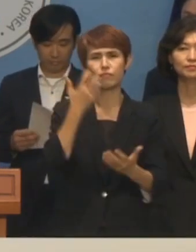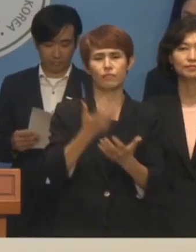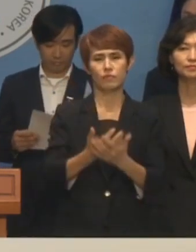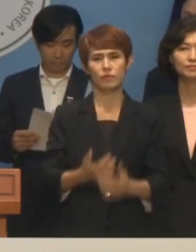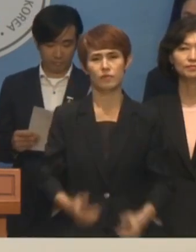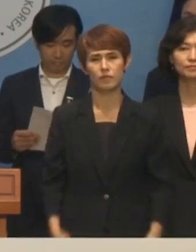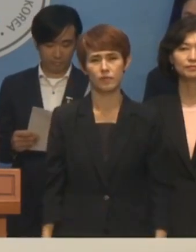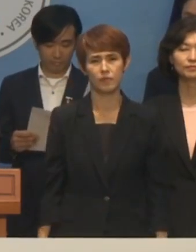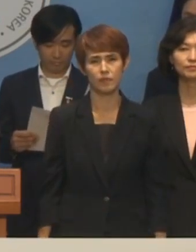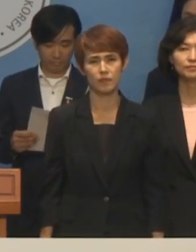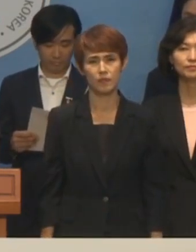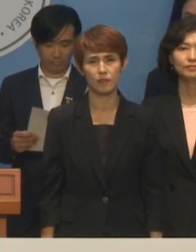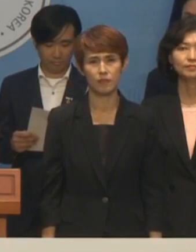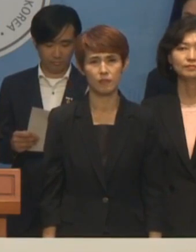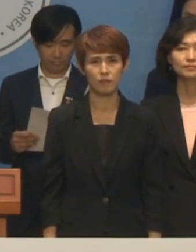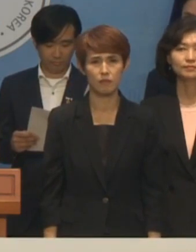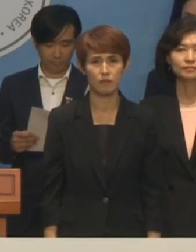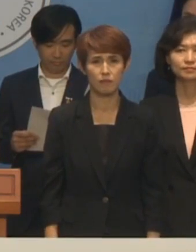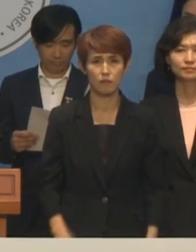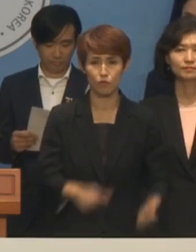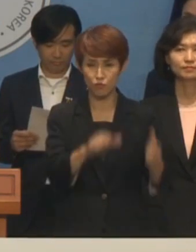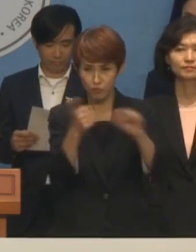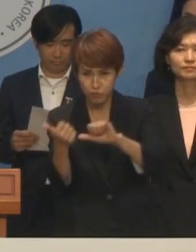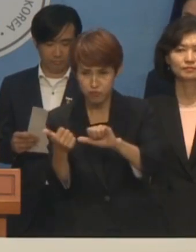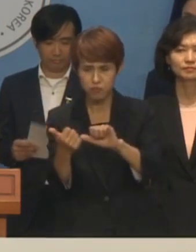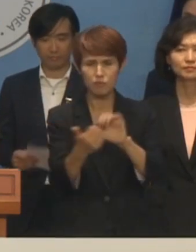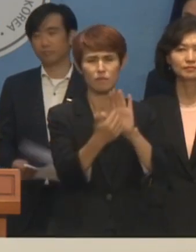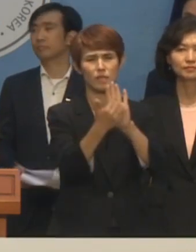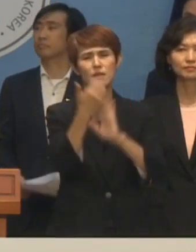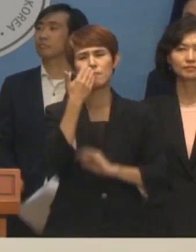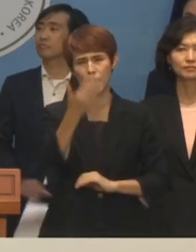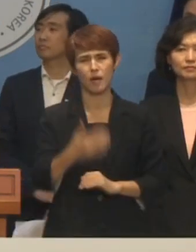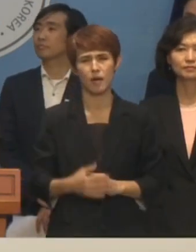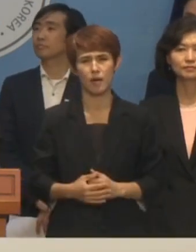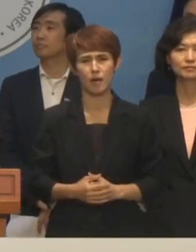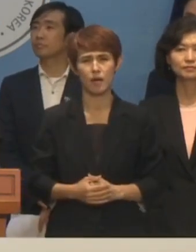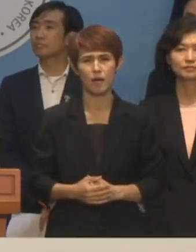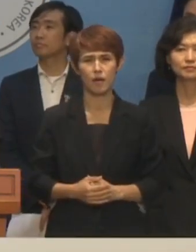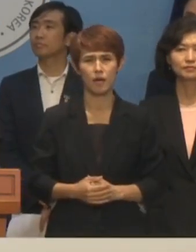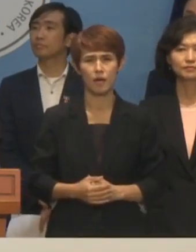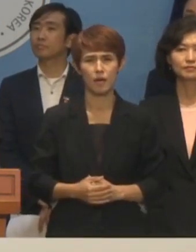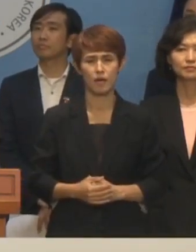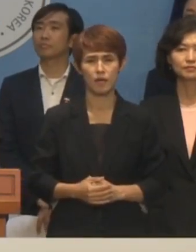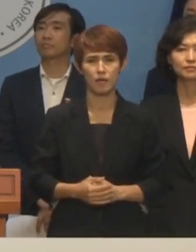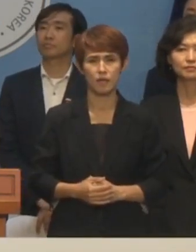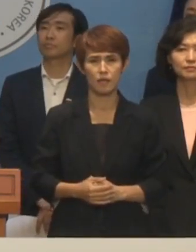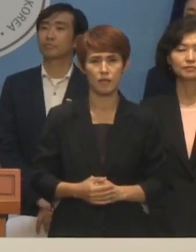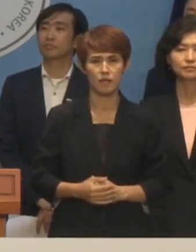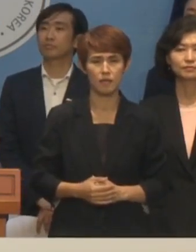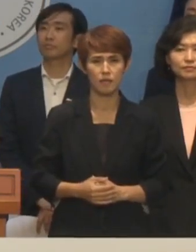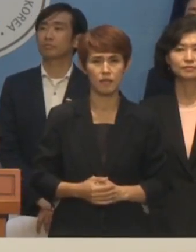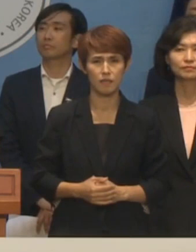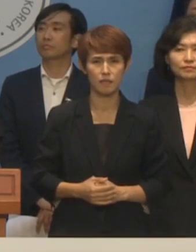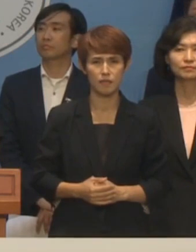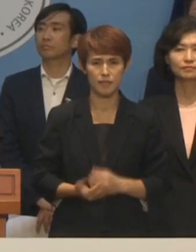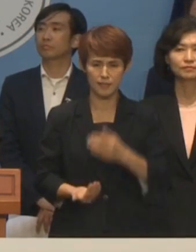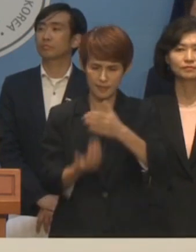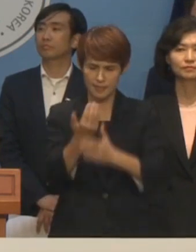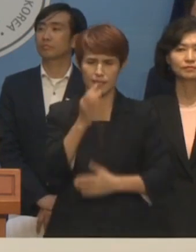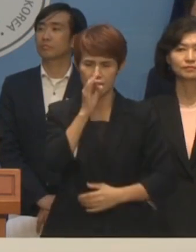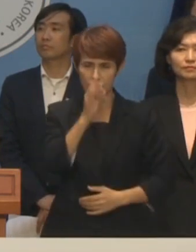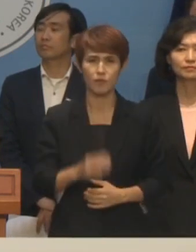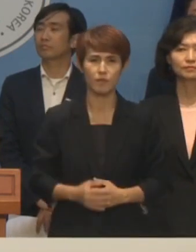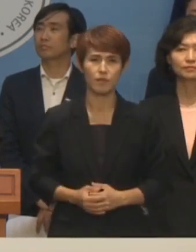충격적이었습니다. 막을 수 있었던, 애초에 일어나지 않아야 했던 참사였기 때문입니다.